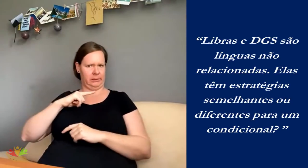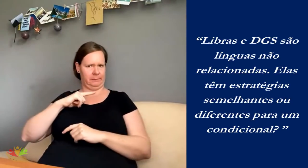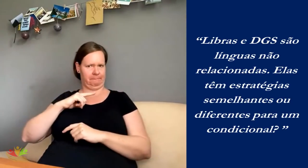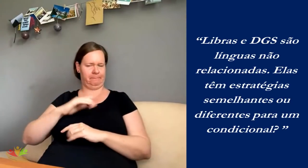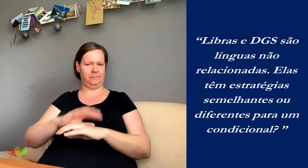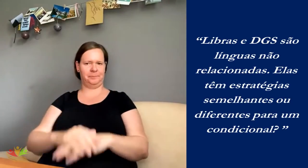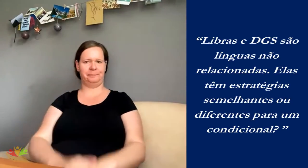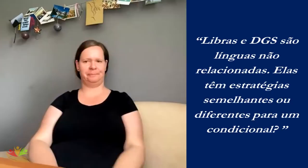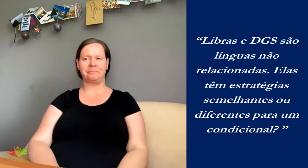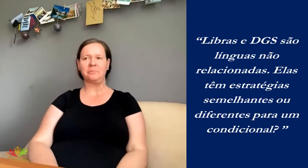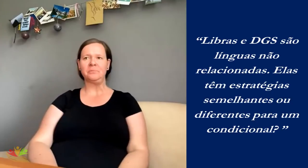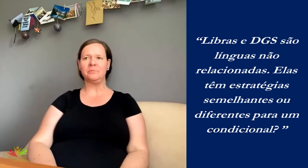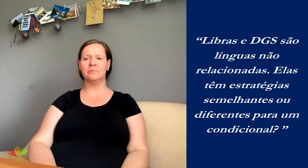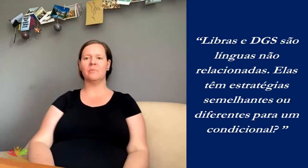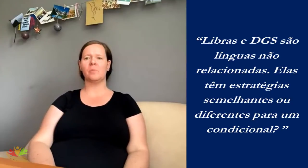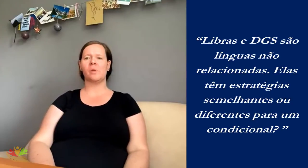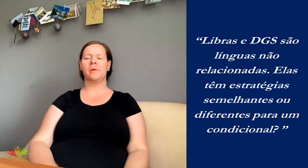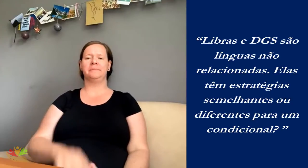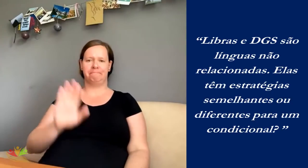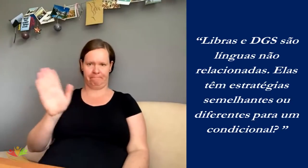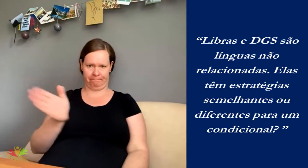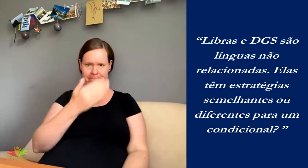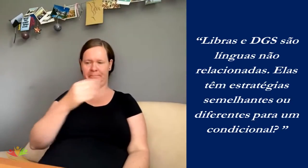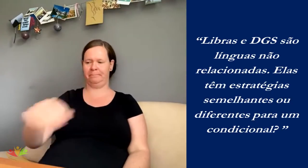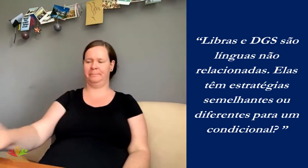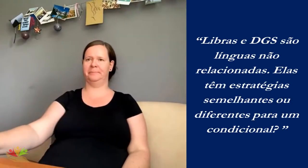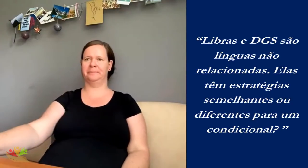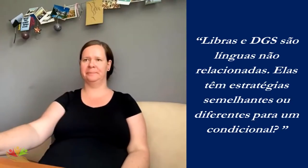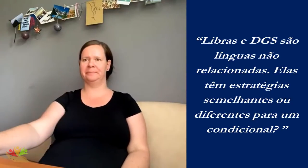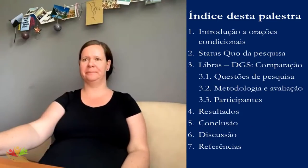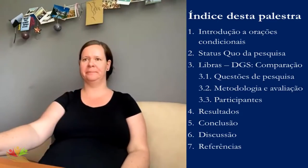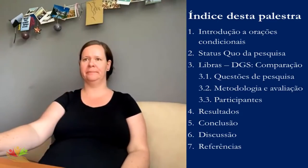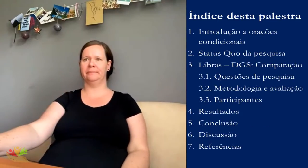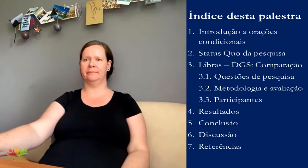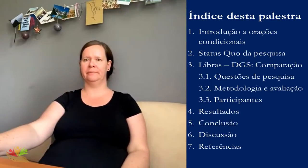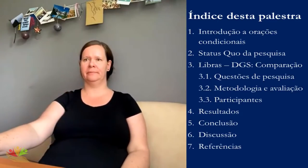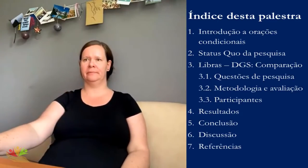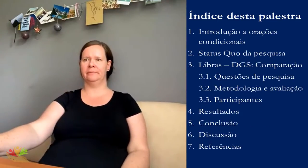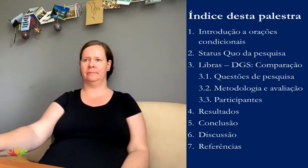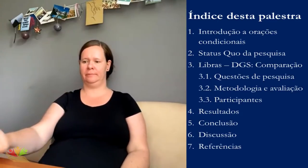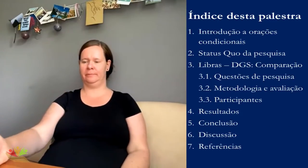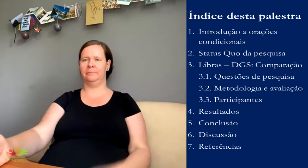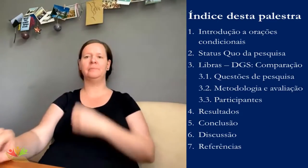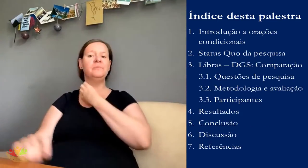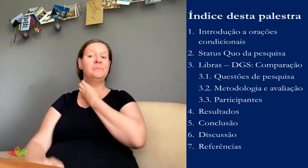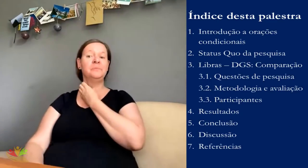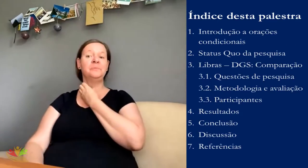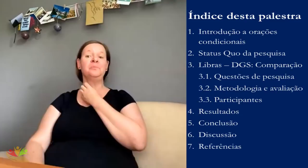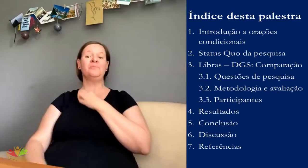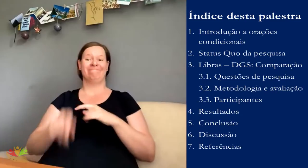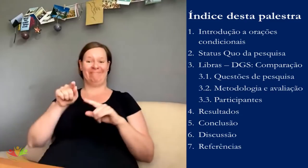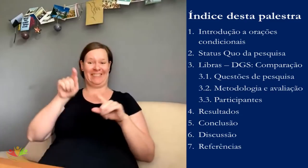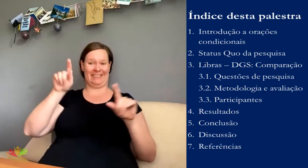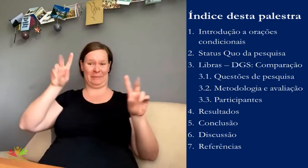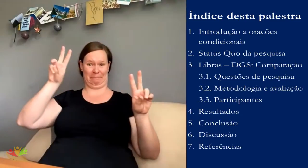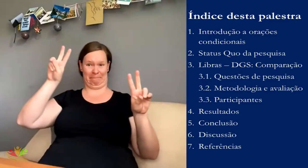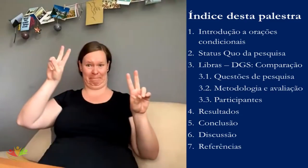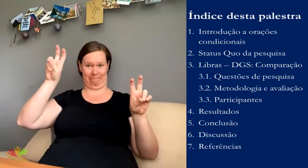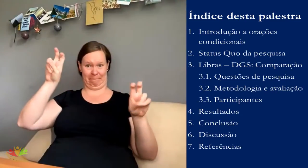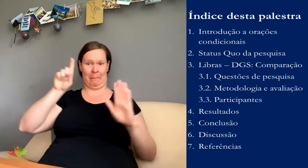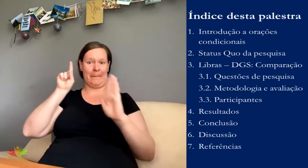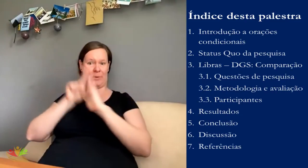que têm uma organização sintática, se elas usam estratégias semelhantes ou iguais para expressar